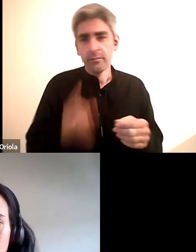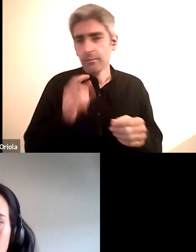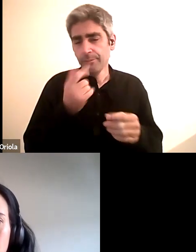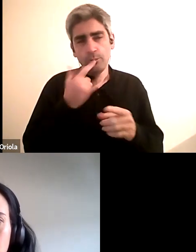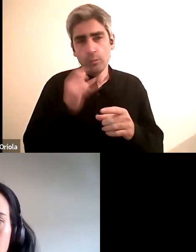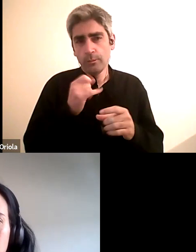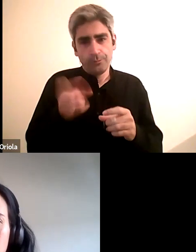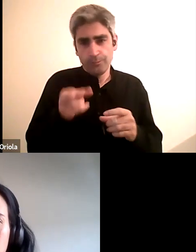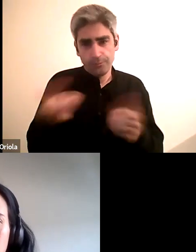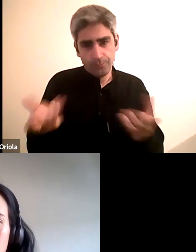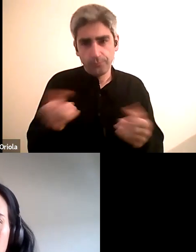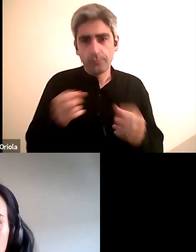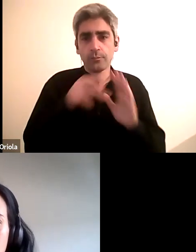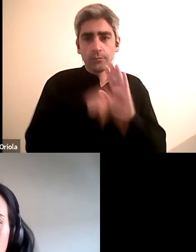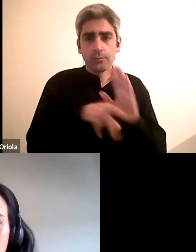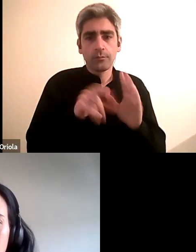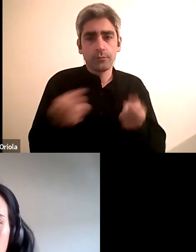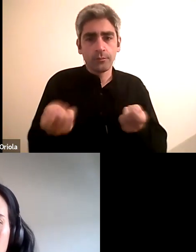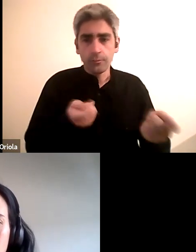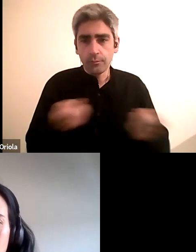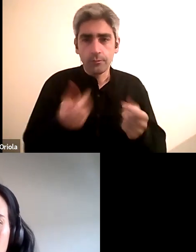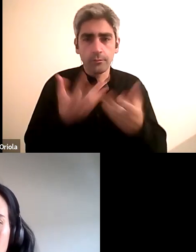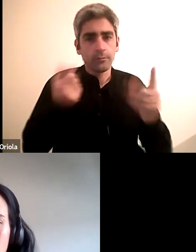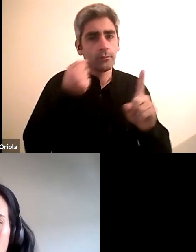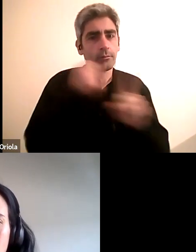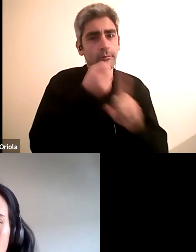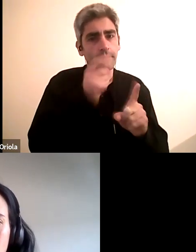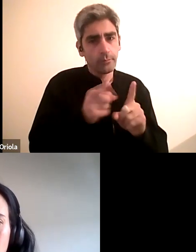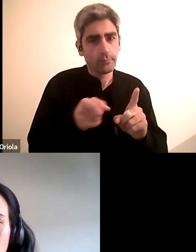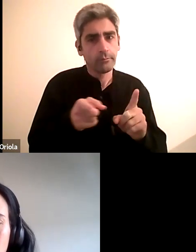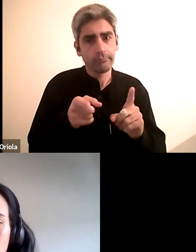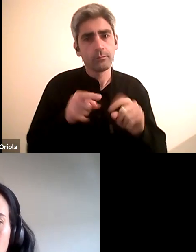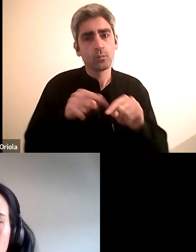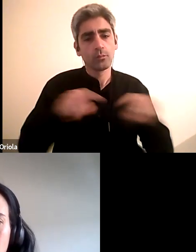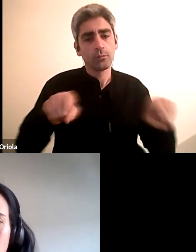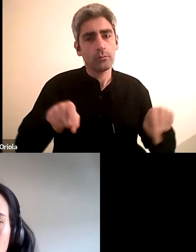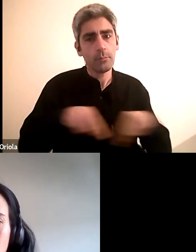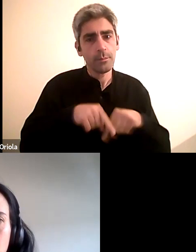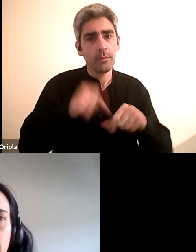incontornáveis. As normas de organização, o grande desafio é organizar os espaços de trabalho.